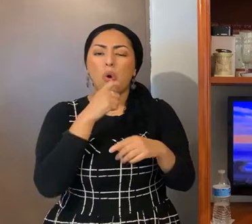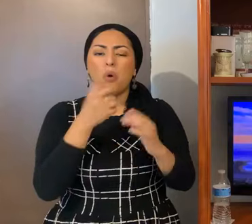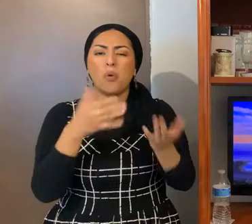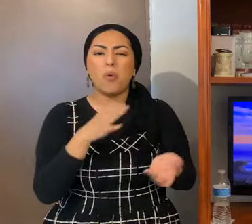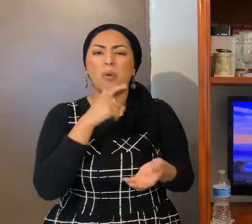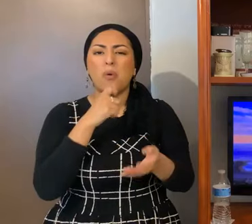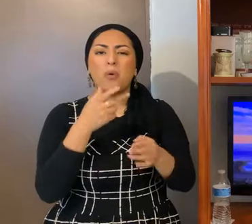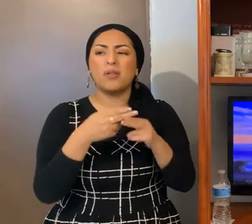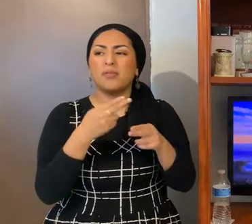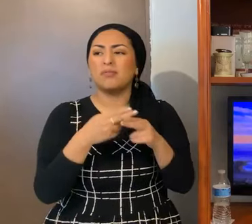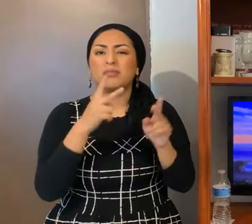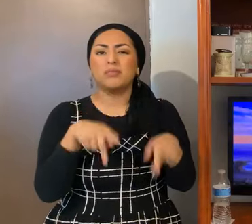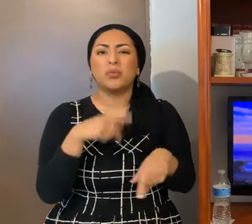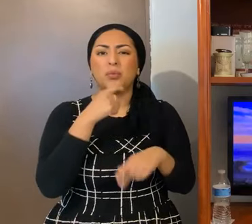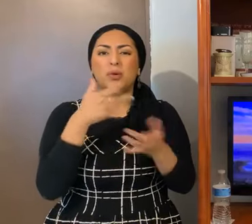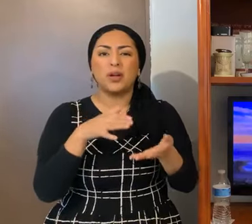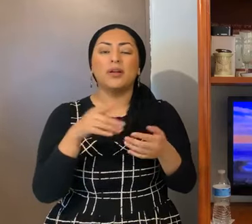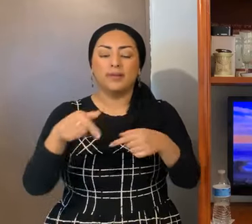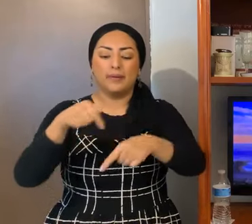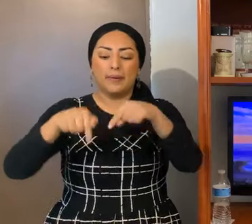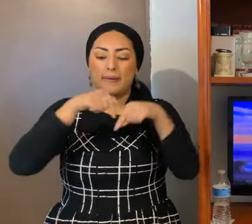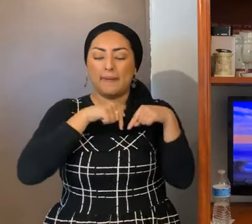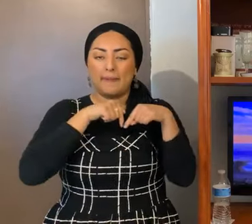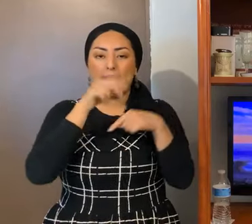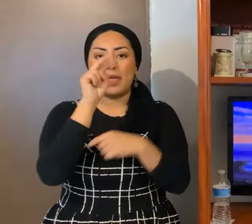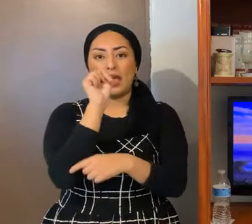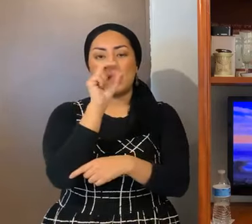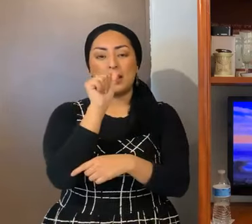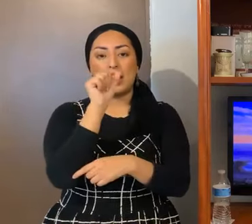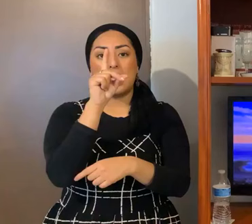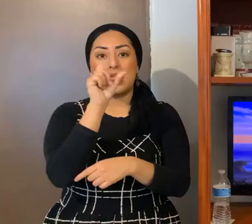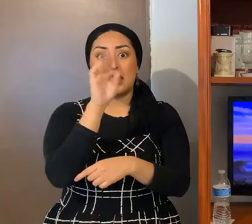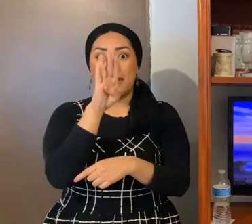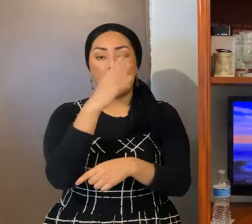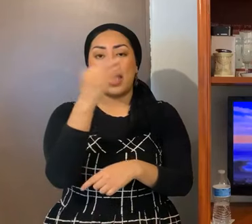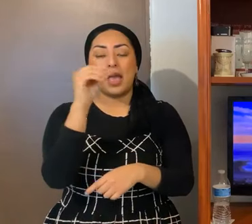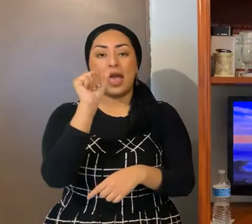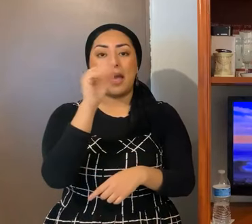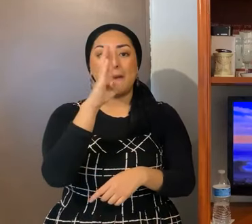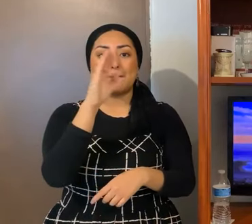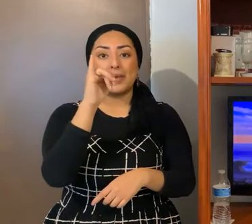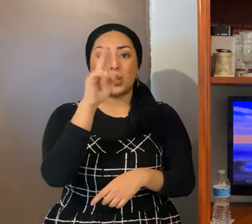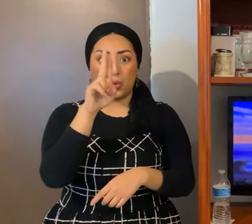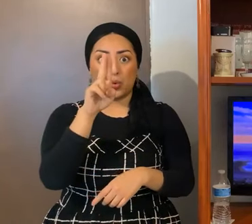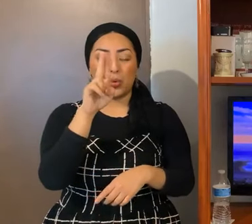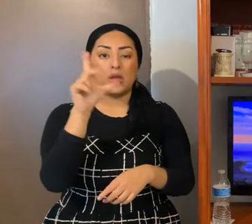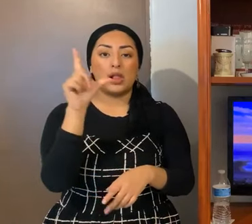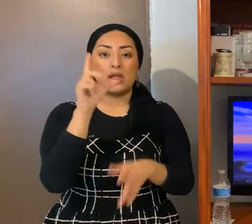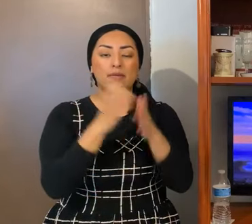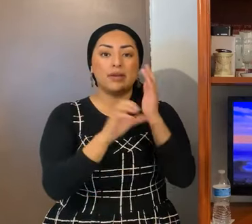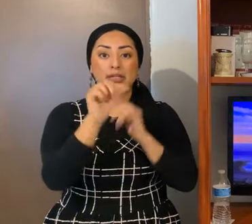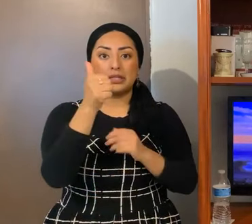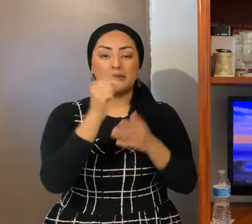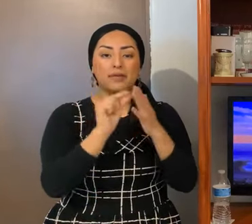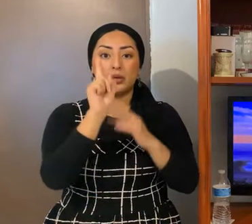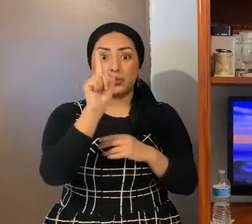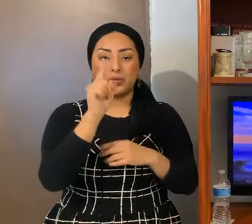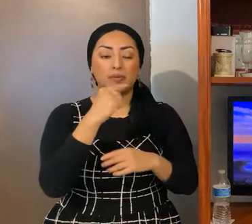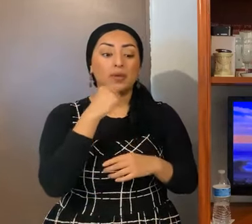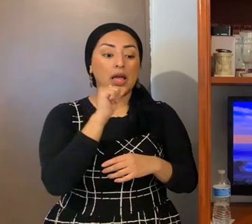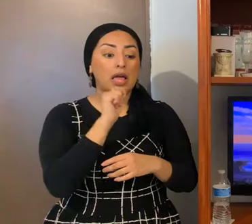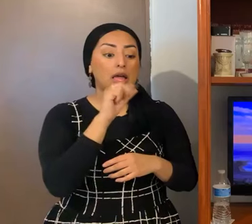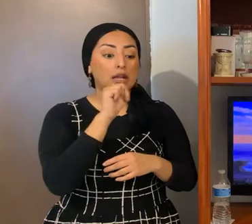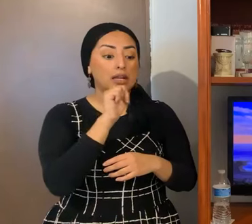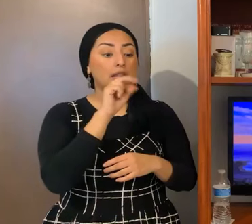quien murió. ¿Sí? Aquí está, Nadab y Abiú. Vamos a Levítico 10, nada más en el verso 1. Nadab,